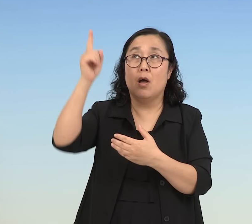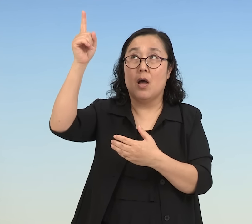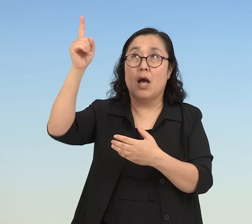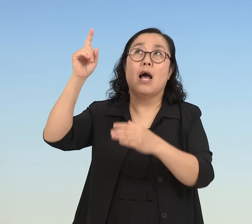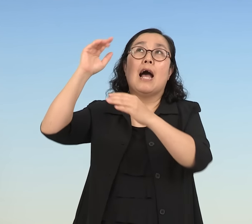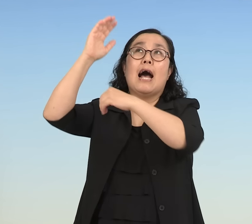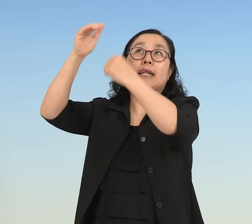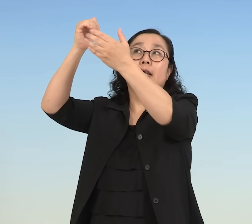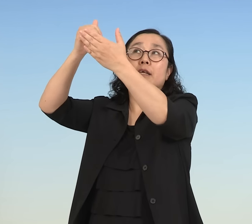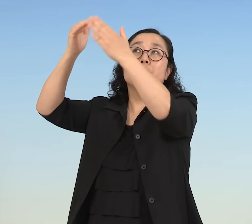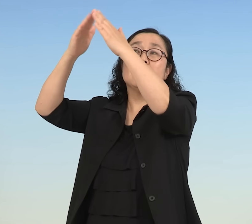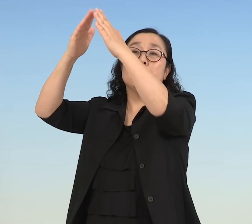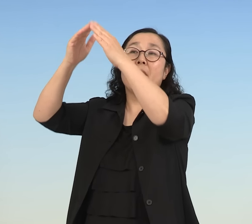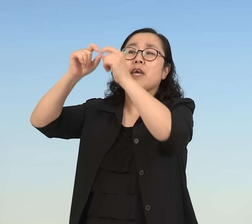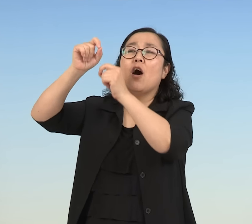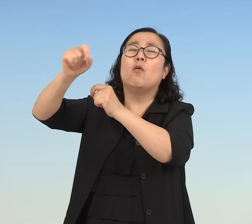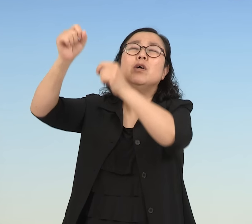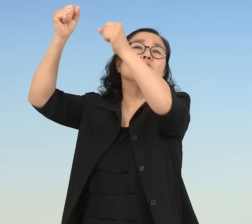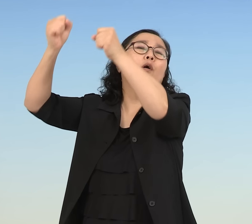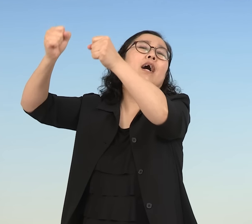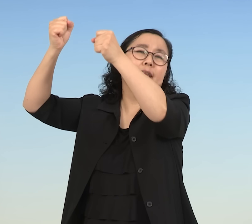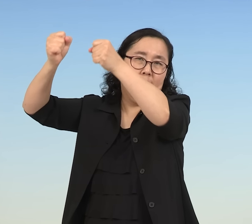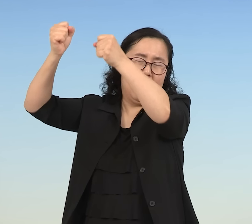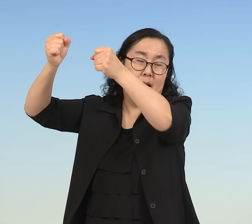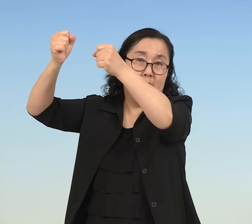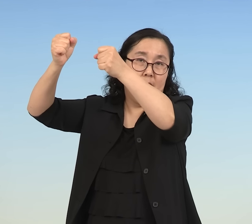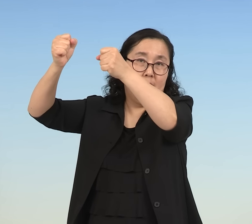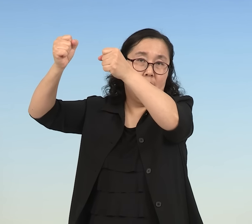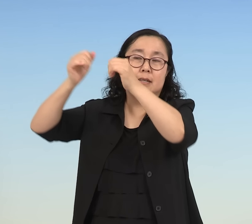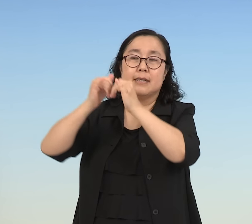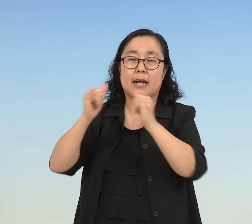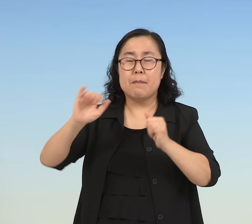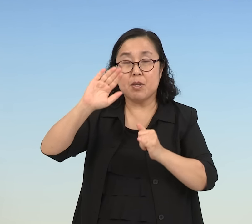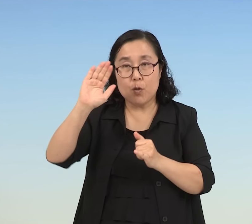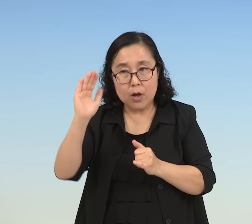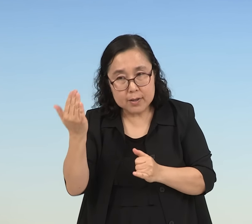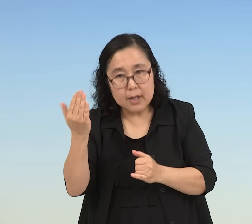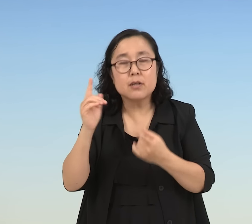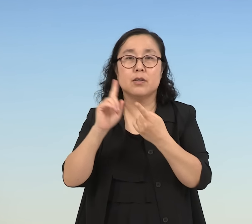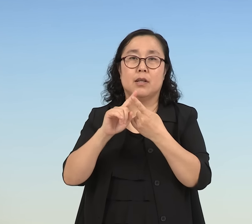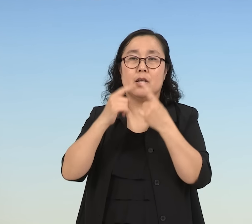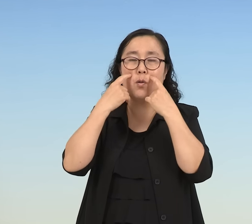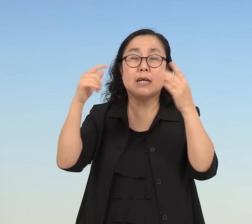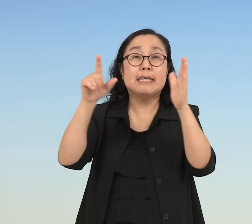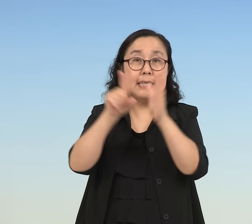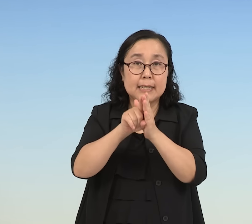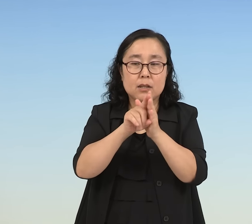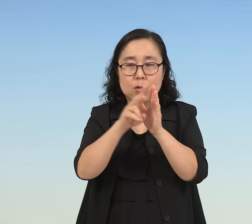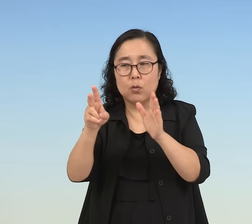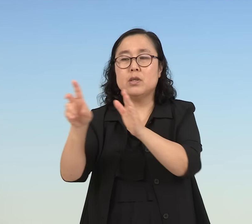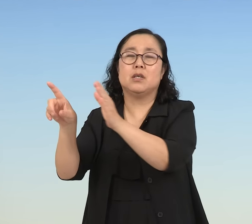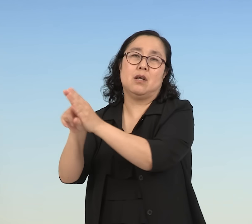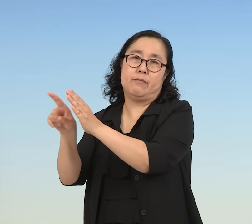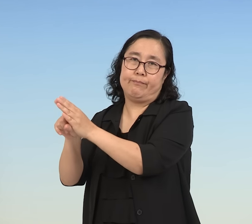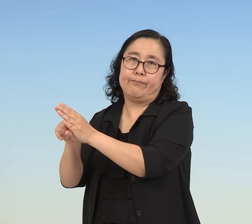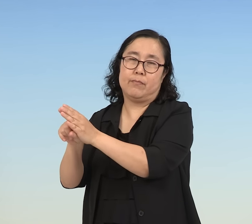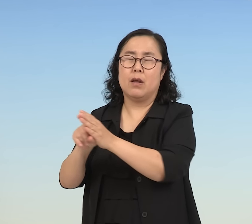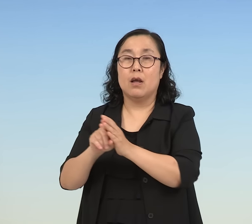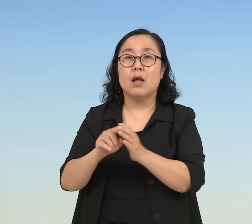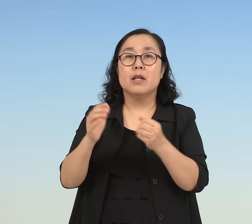내가 여호와의 집에 영원히 거할 수 있는 그런 존재가 되었다는 걸 확신하는 게 이게 신앙이에요. 그렇기